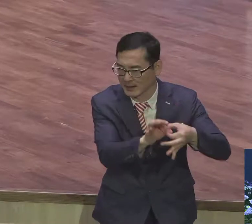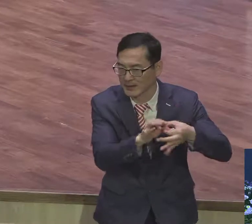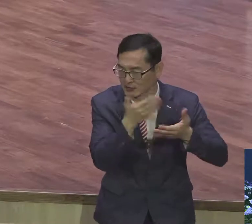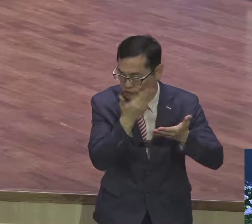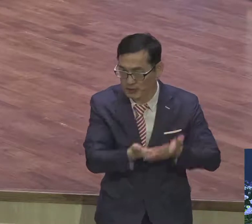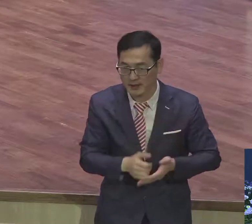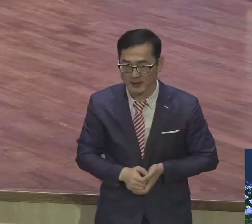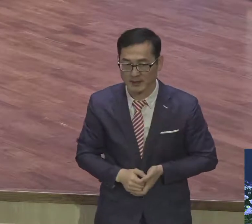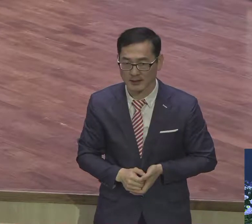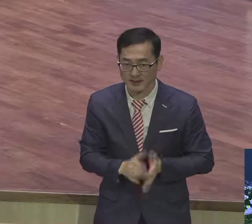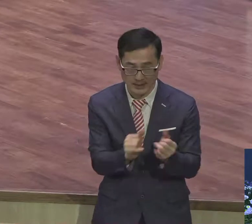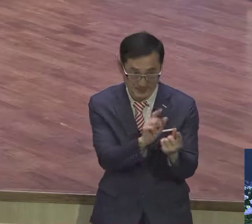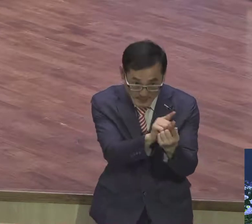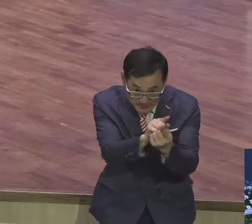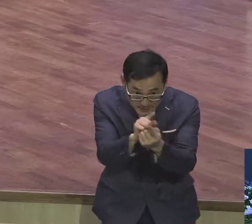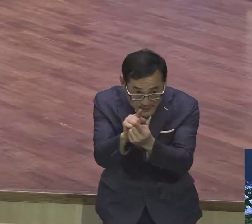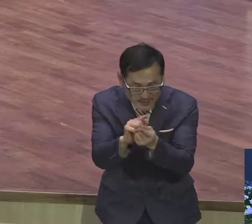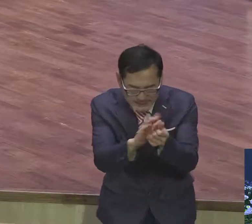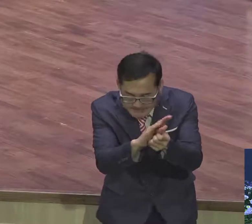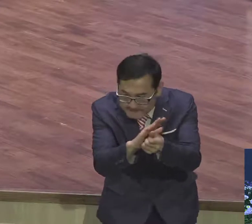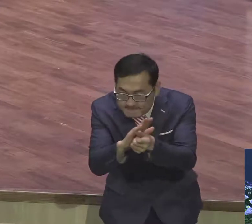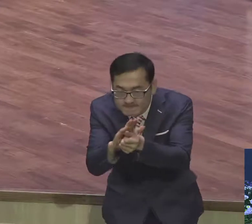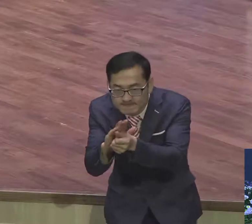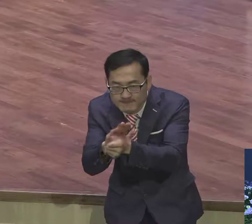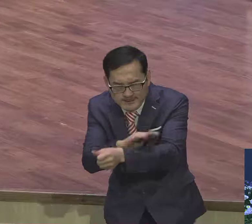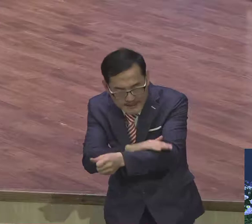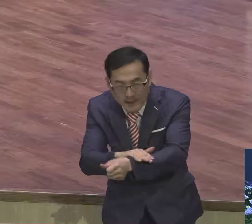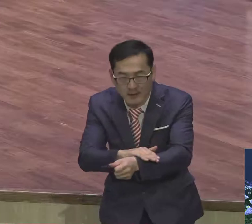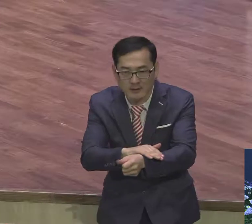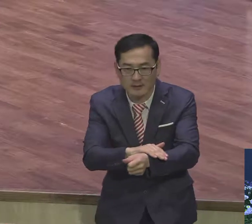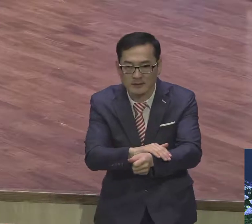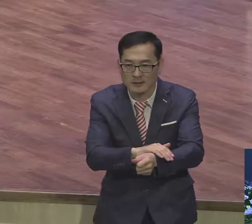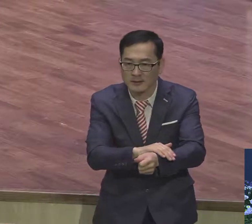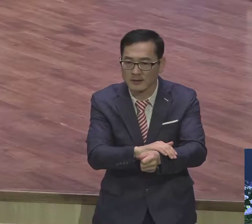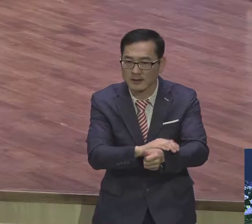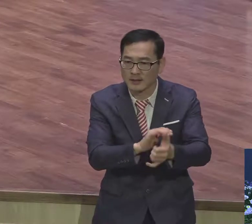소홀하지 않아요 성공한 사람들은 아주 세밀합니다